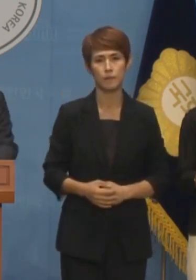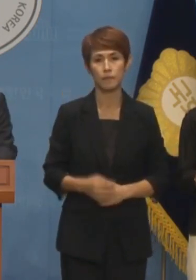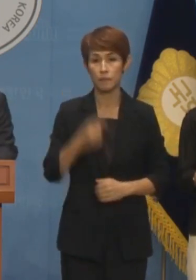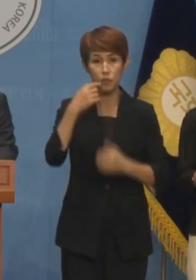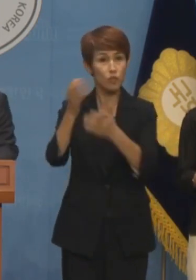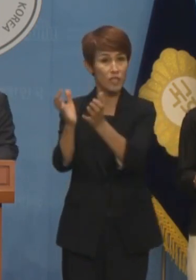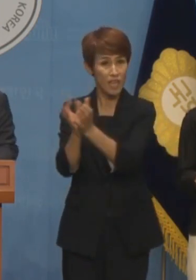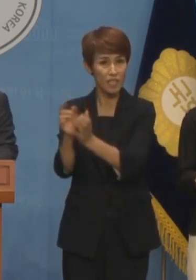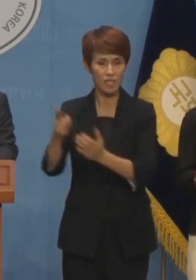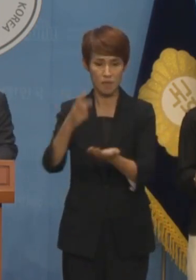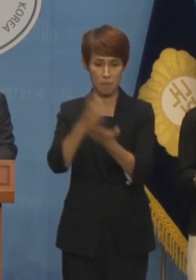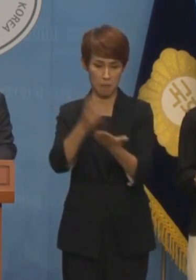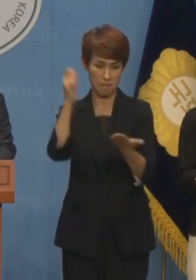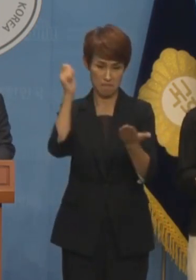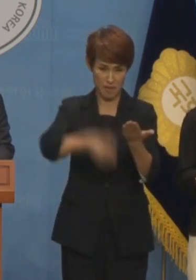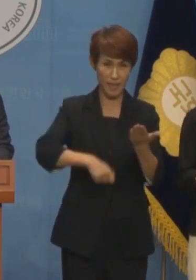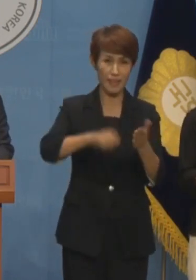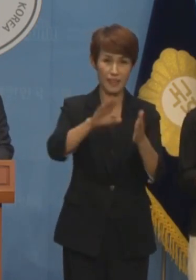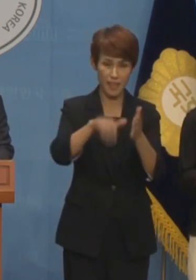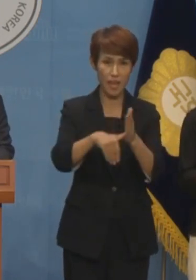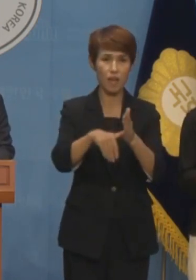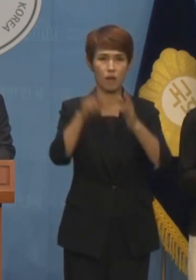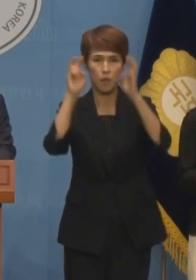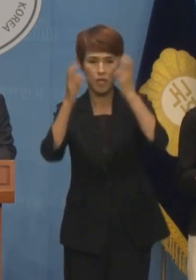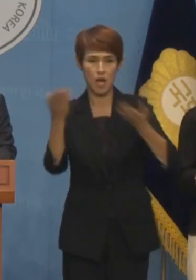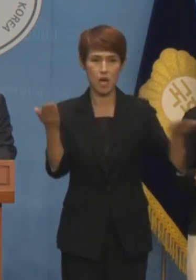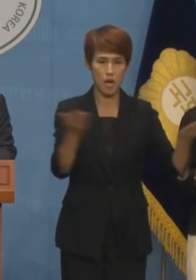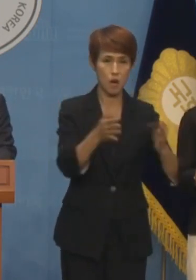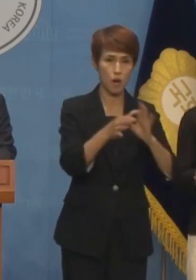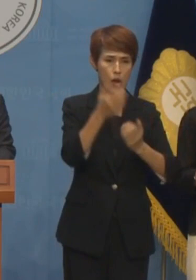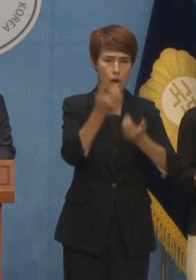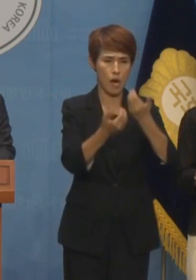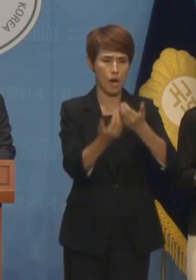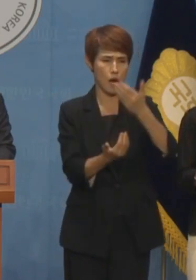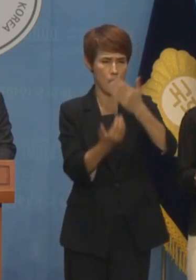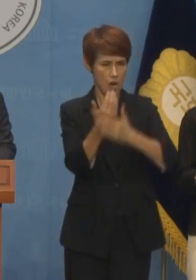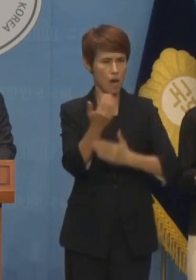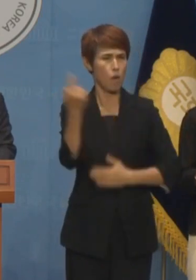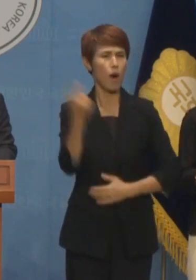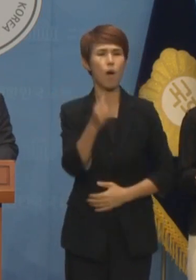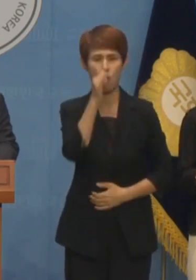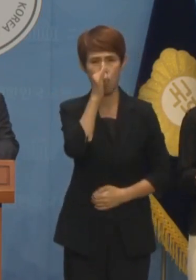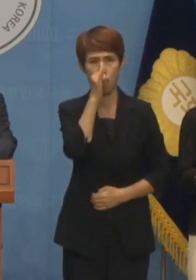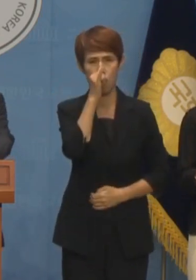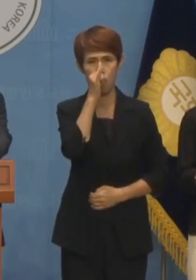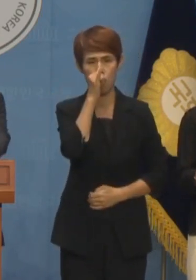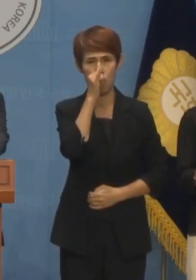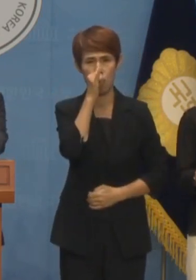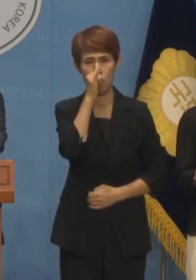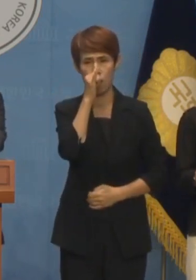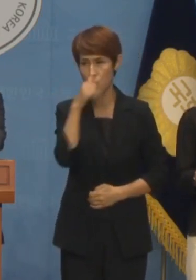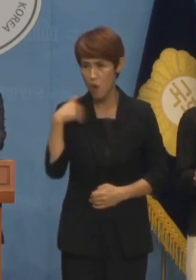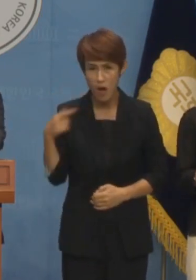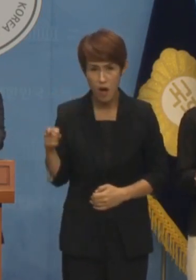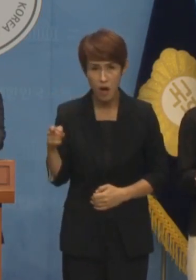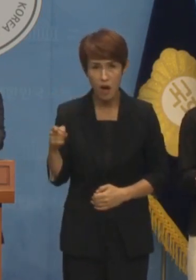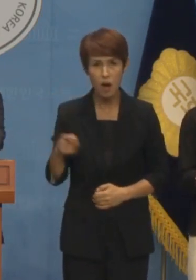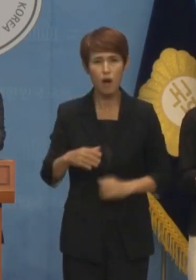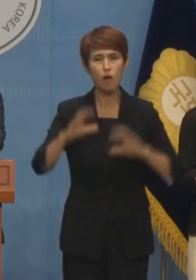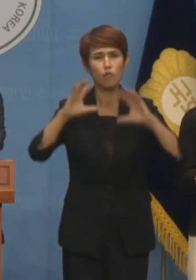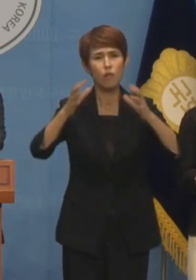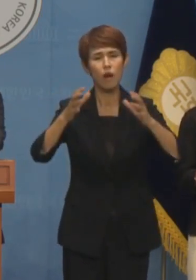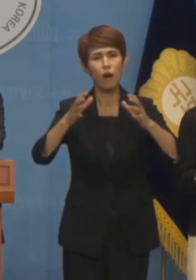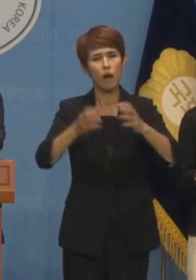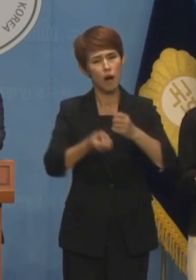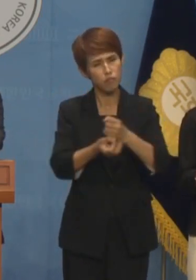민주당은 이 법이 통과된다면 노사관계에서 큰 혼란이 발생할 수밖에 없고 국가 경제 전반에도 큰 타격을 주게 될